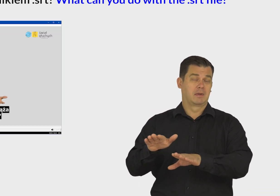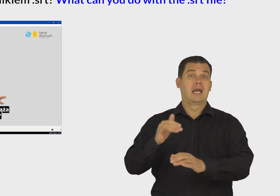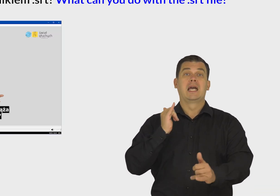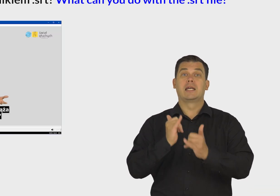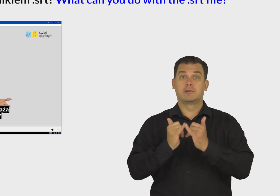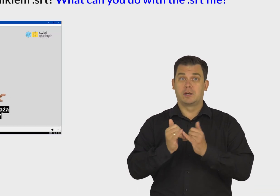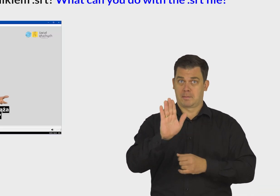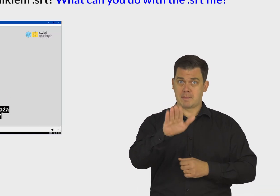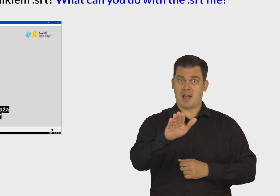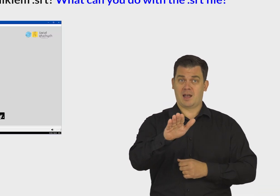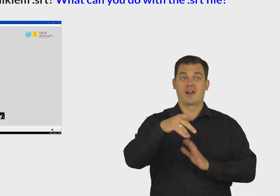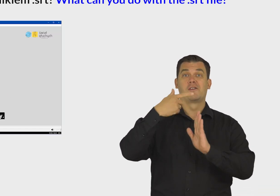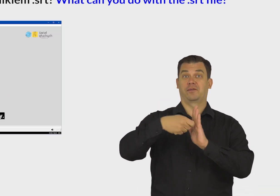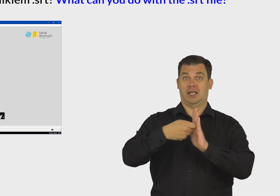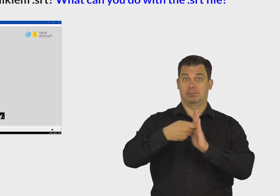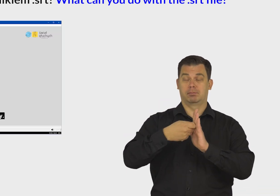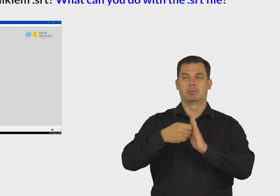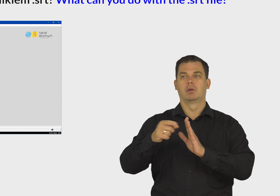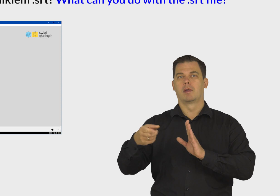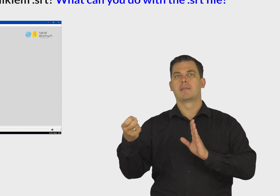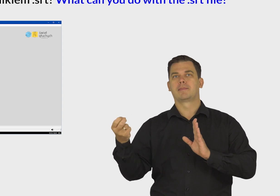Dzięki za oglądanie!